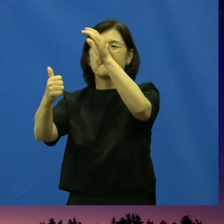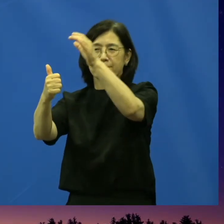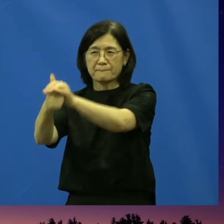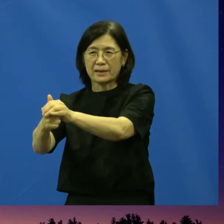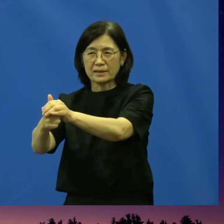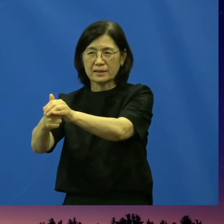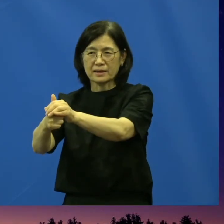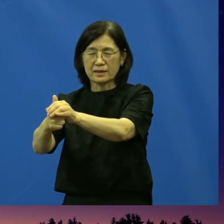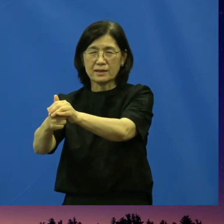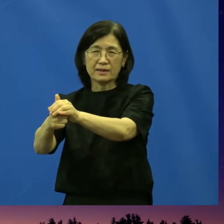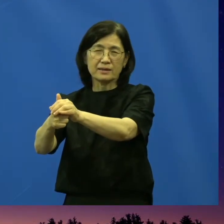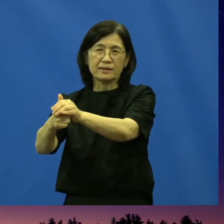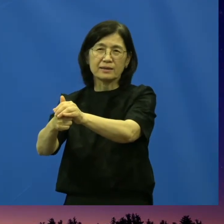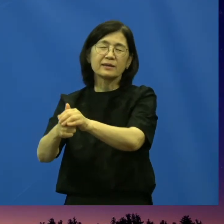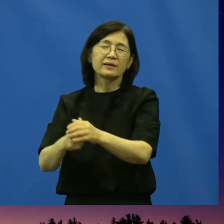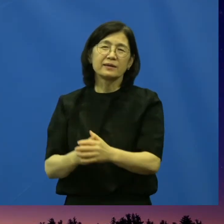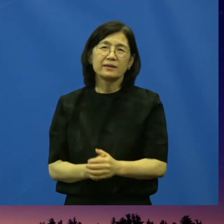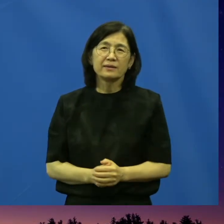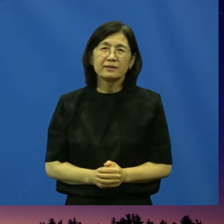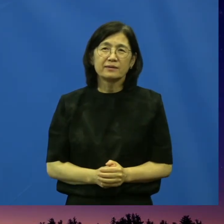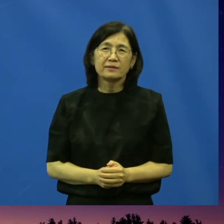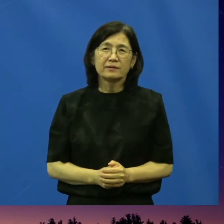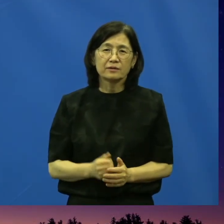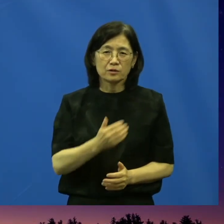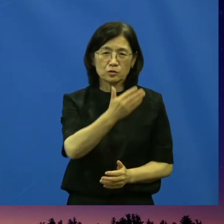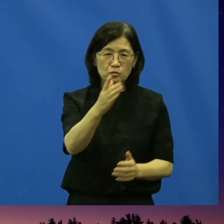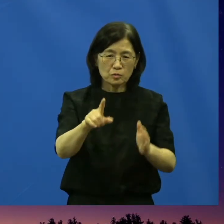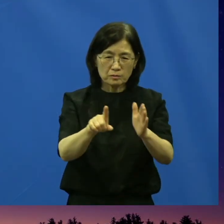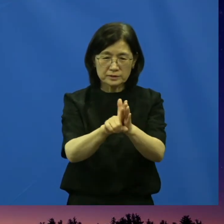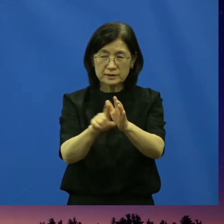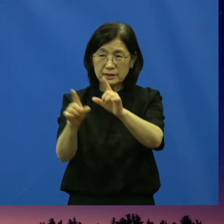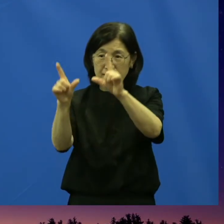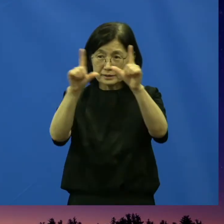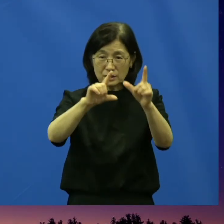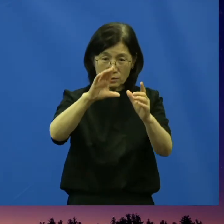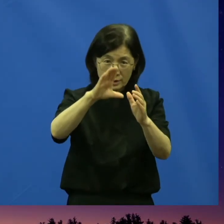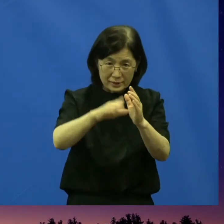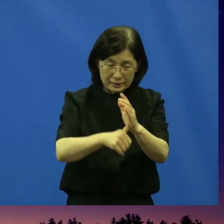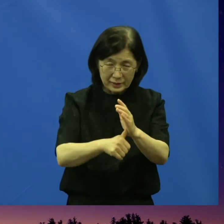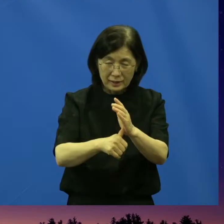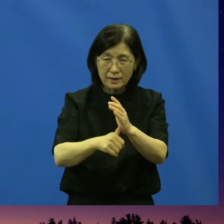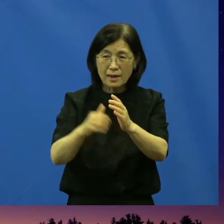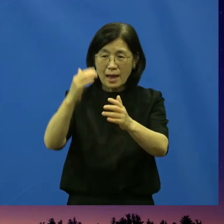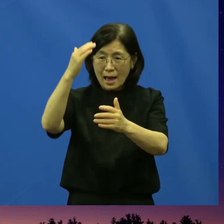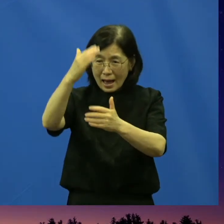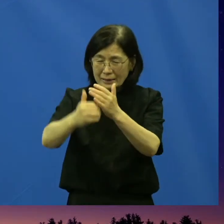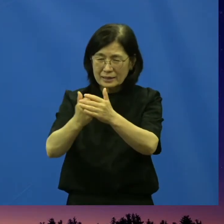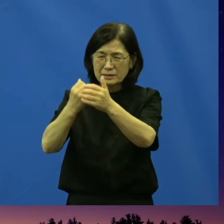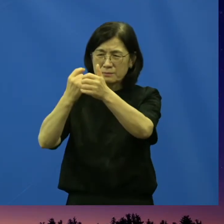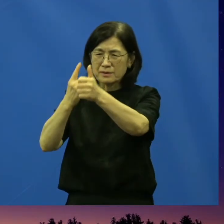그분에게 피하라는 것입니다. 여러분 신앙생활 딴 게 아닙니다. 하나님께 잘 맡기는 겁니다.